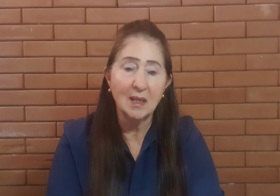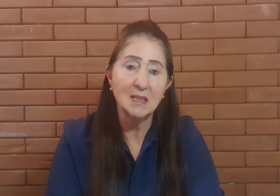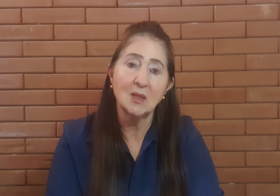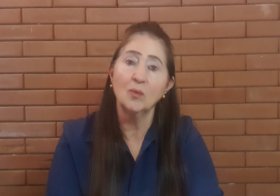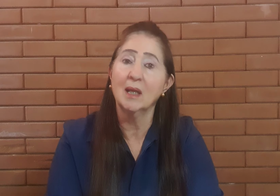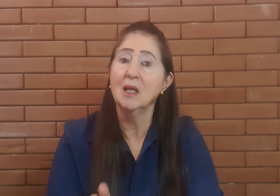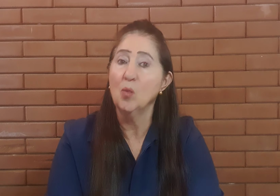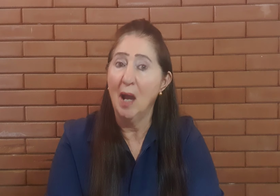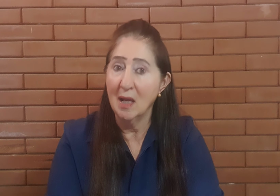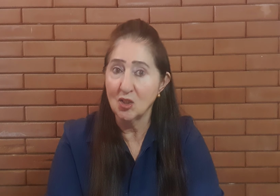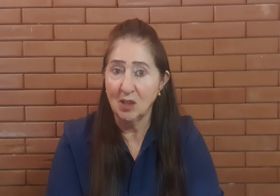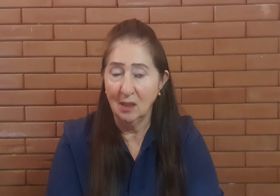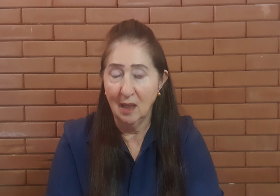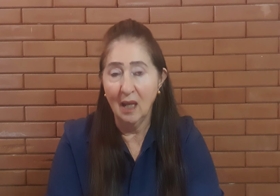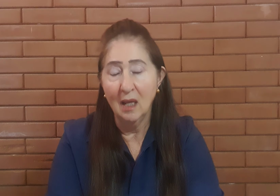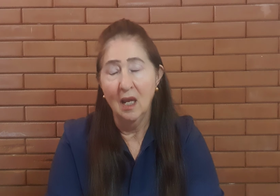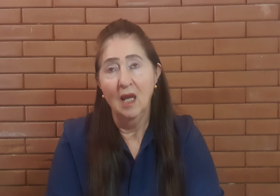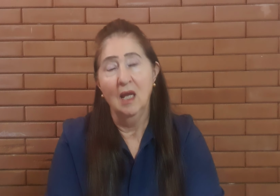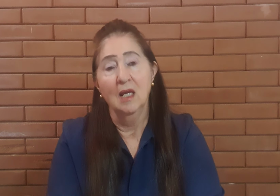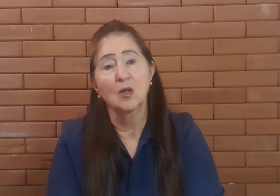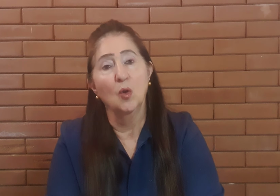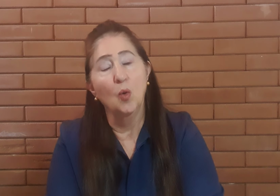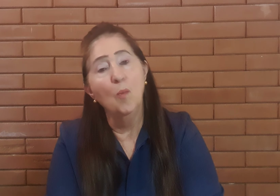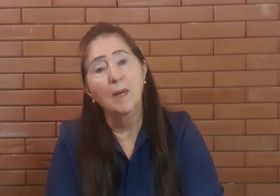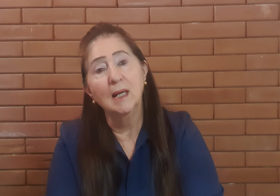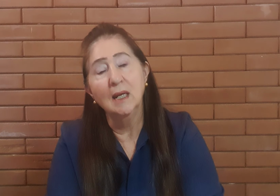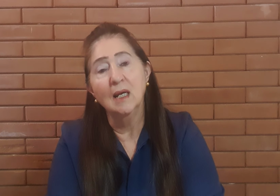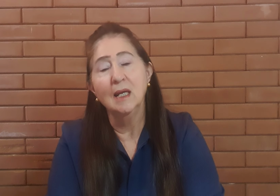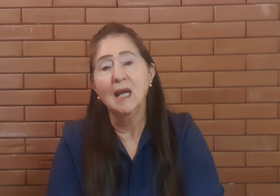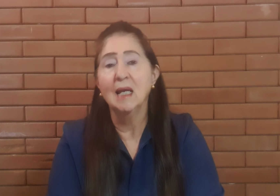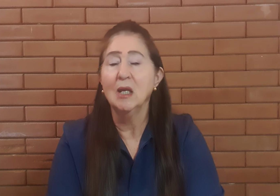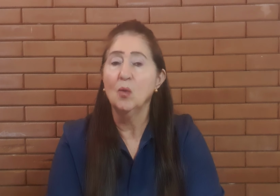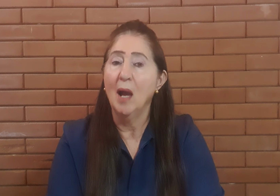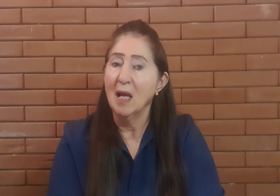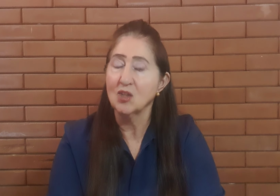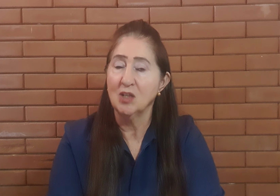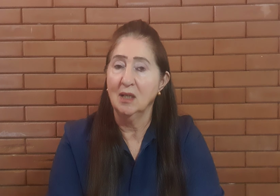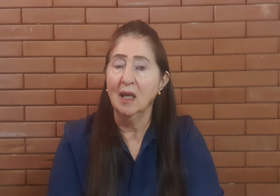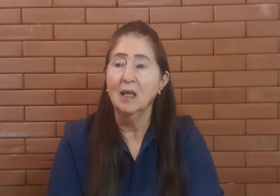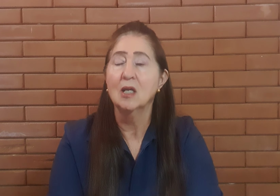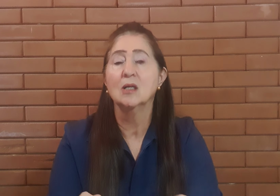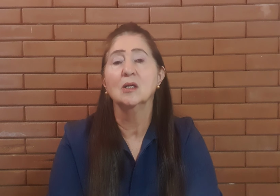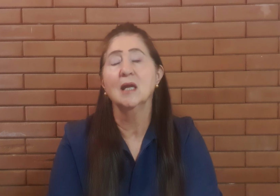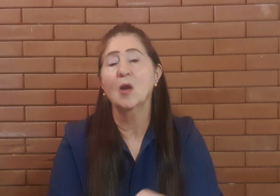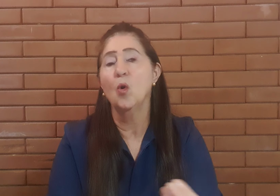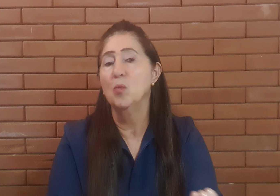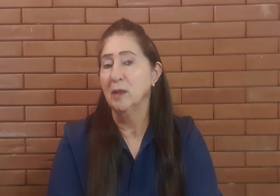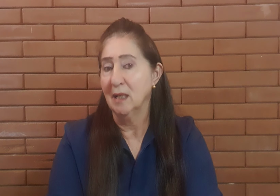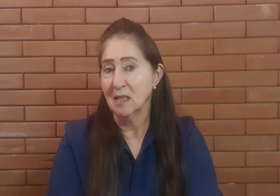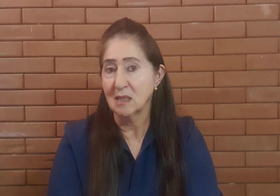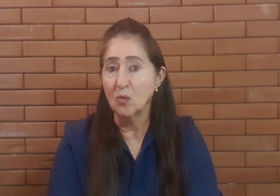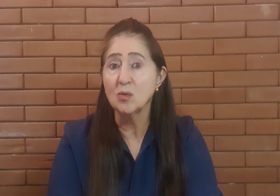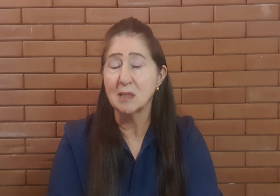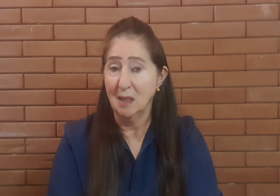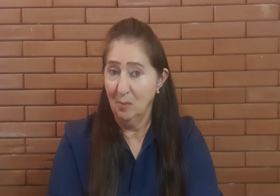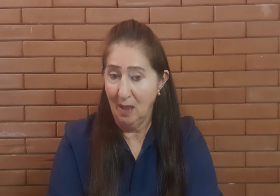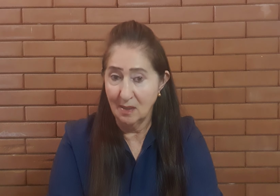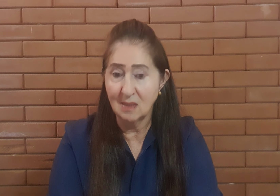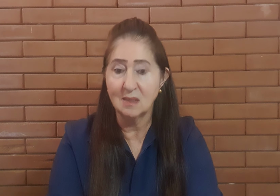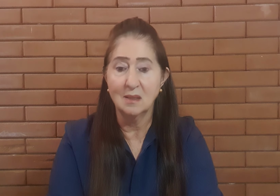questão da linguagem, né, humana e a linguagem, né, e a comunicação dos animais,